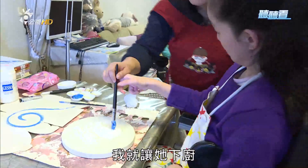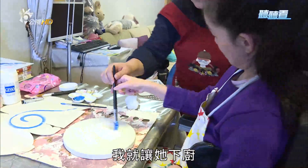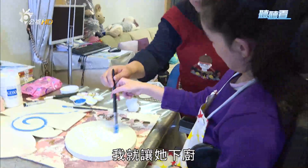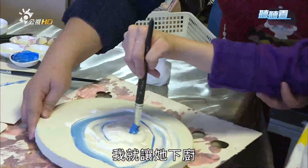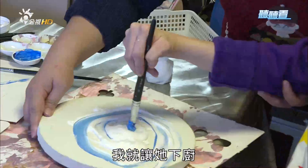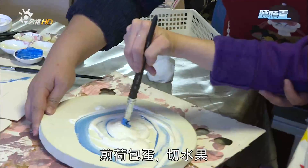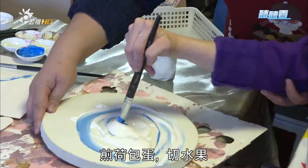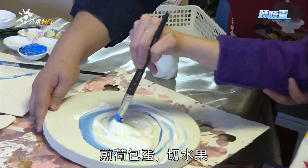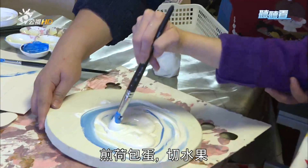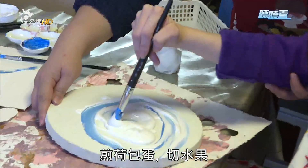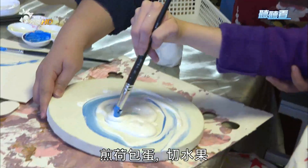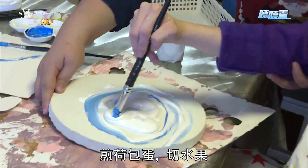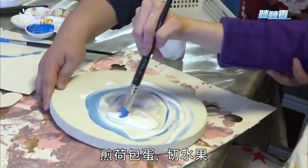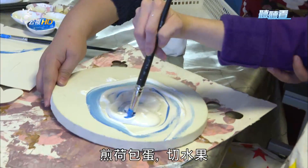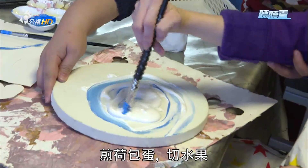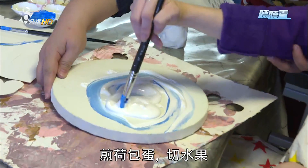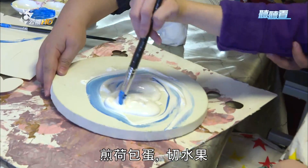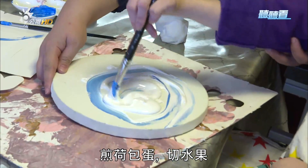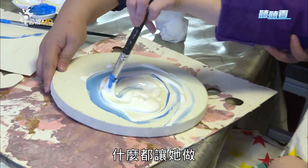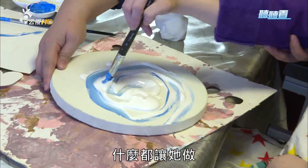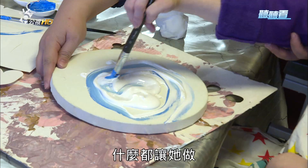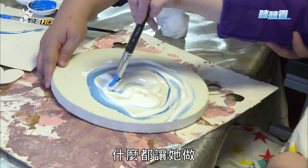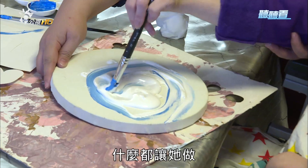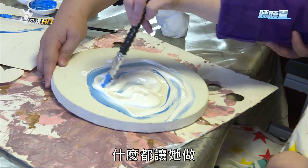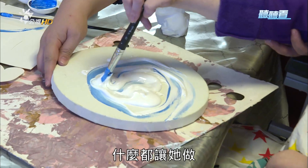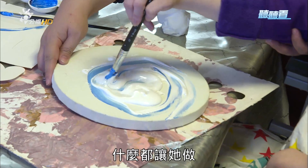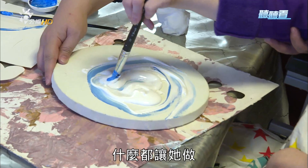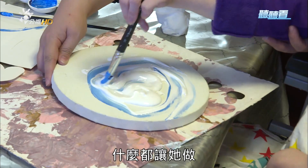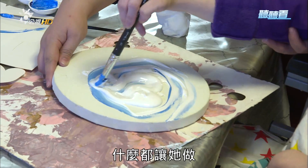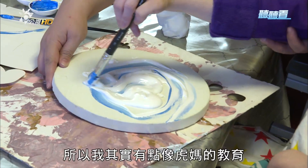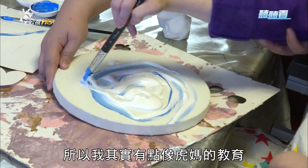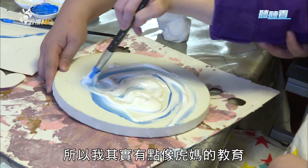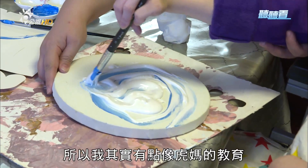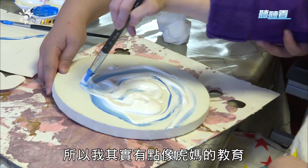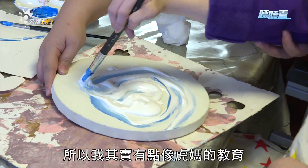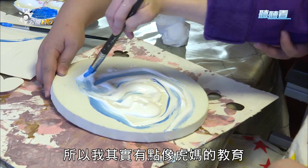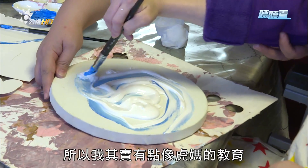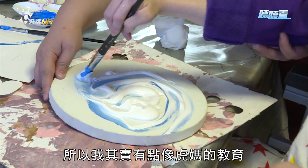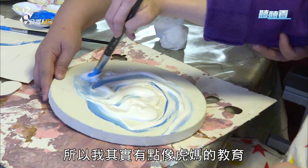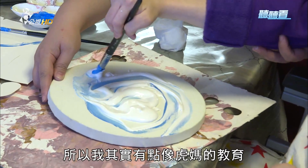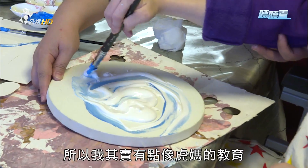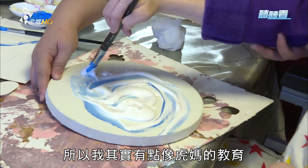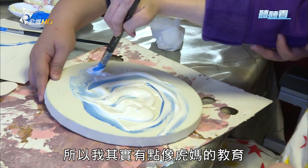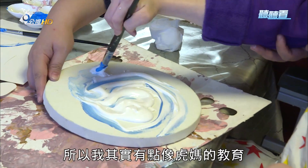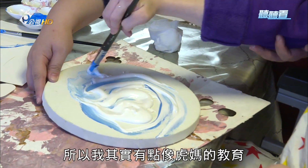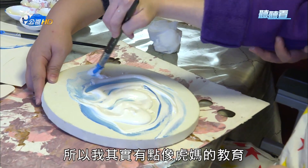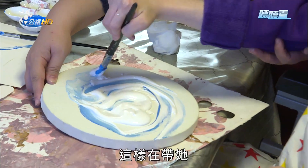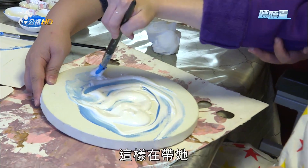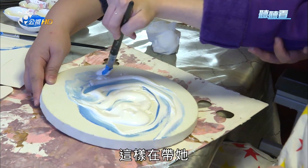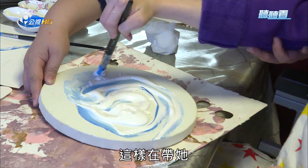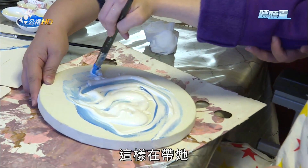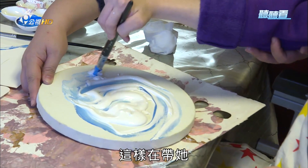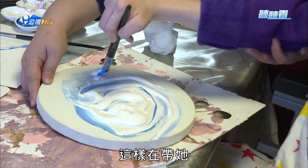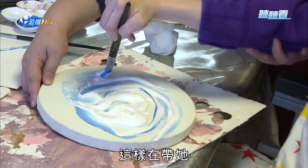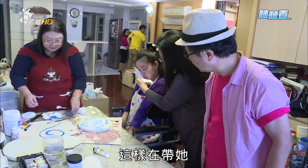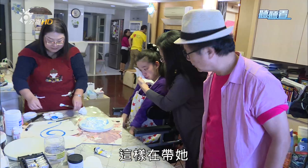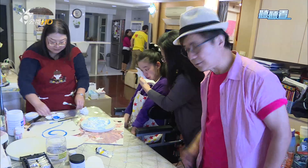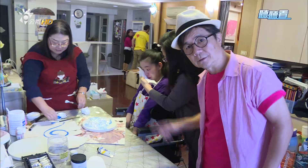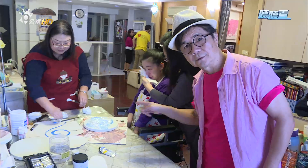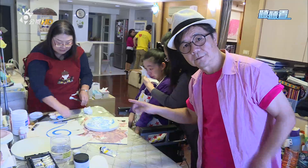厨煎荷包蛋、切水果，什么都让他做，所以我其实有点像虎妈的教育这样在带他。